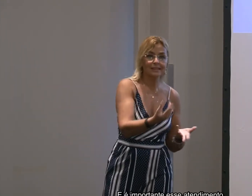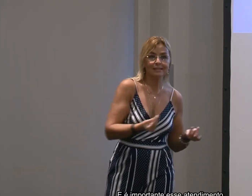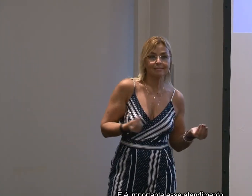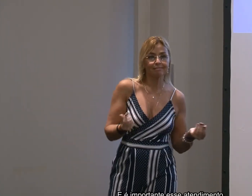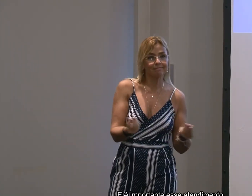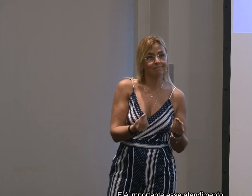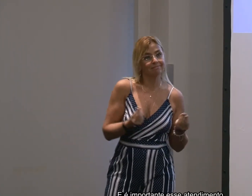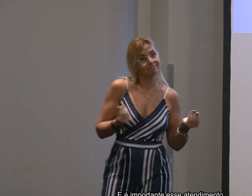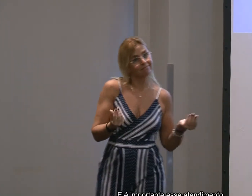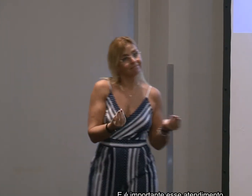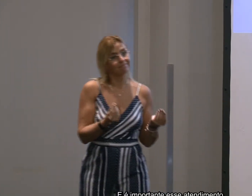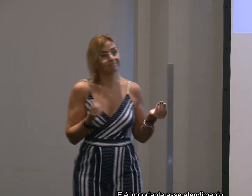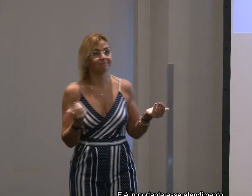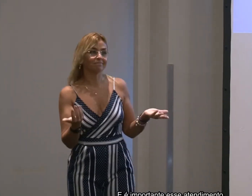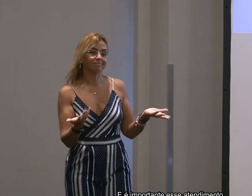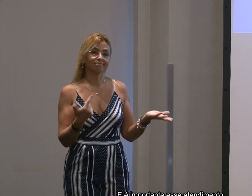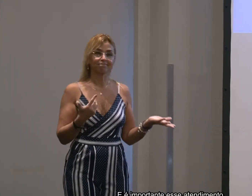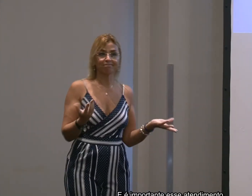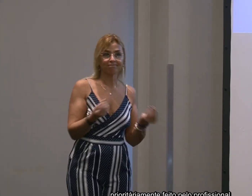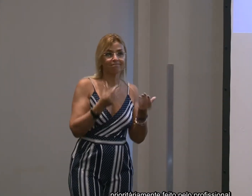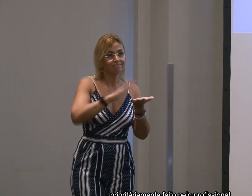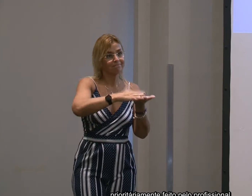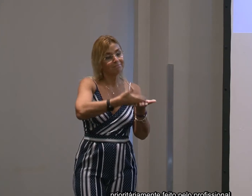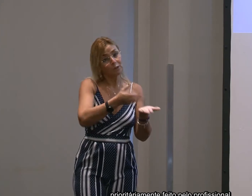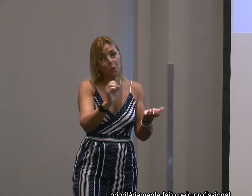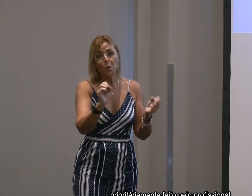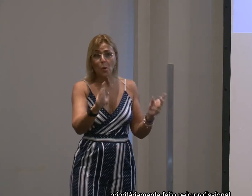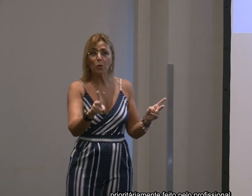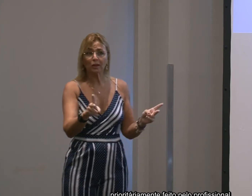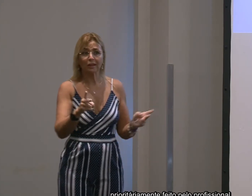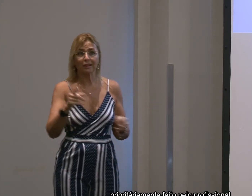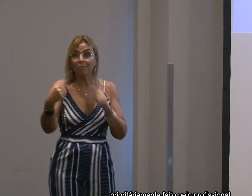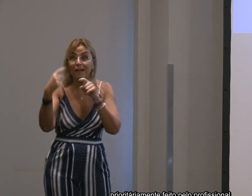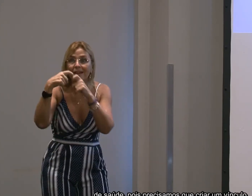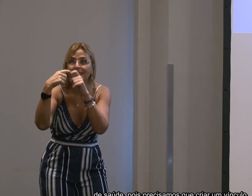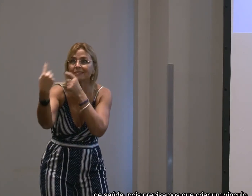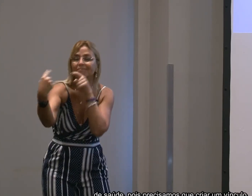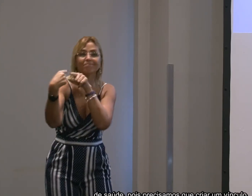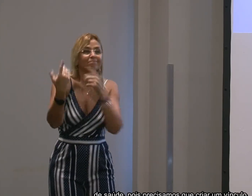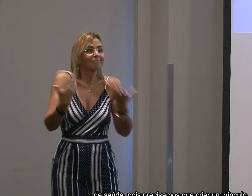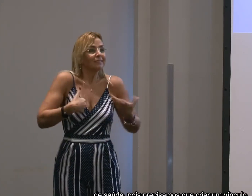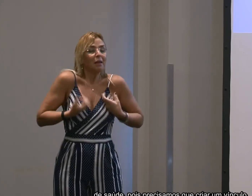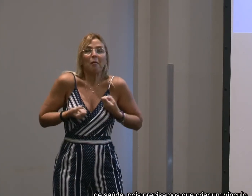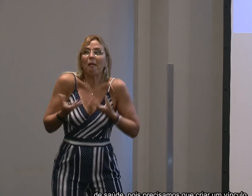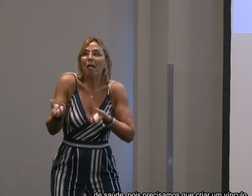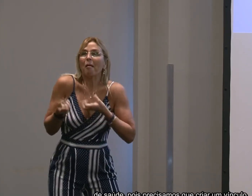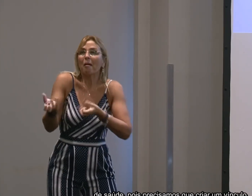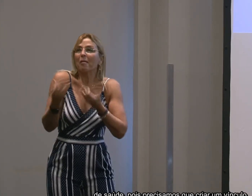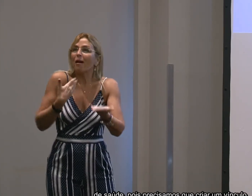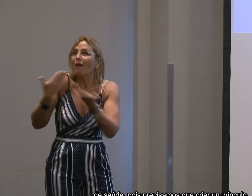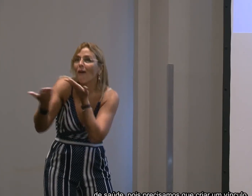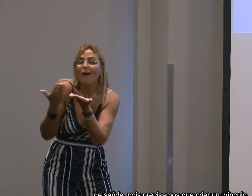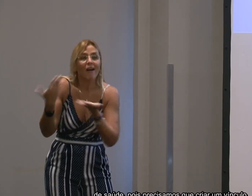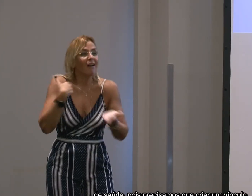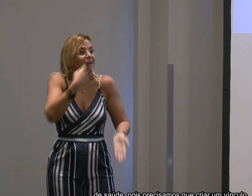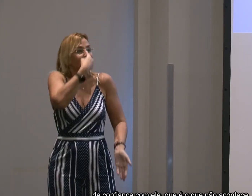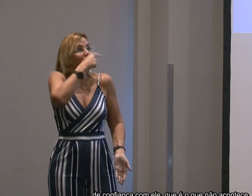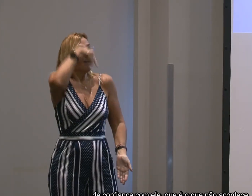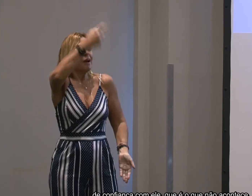E é importante esse atendimento prioritariamente feito pelo profissional de saúde, porque a gente precisa criar um vínculo de confiança